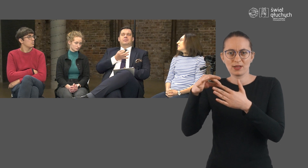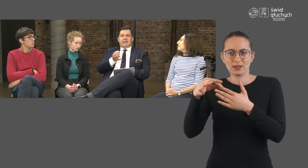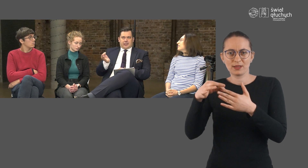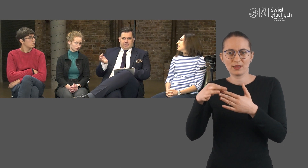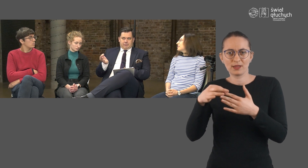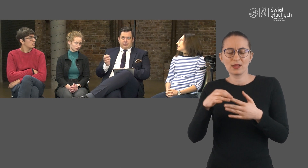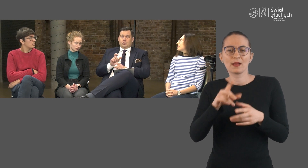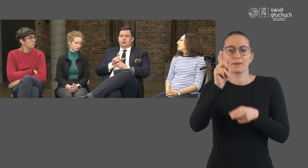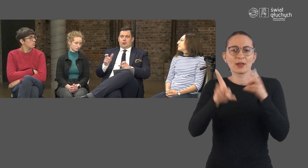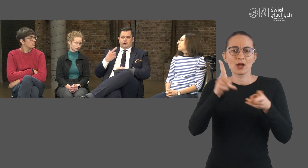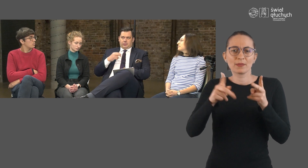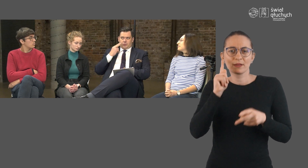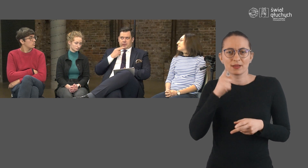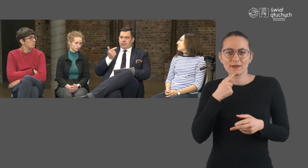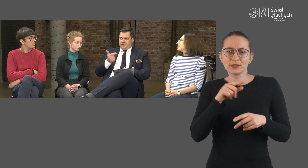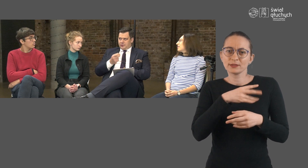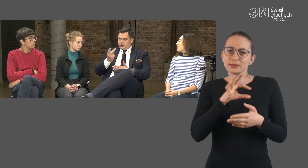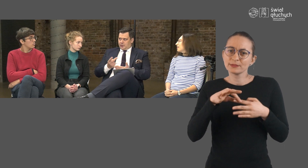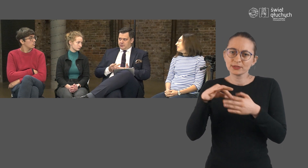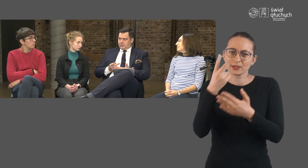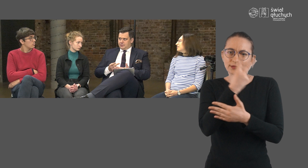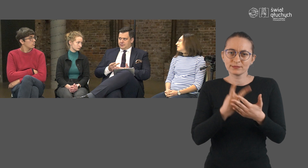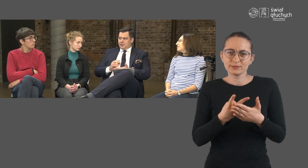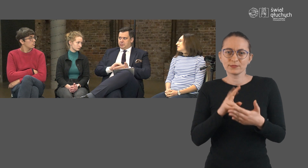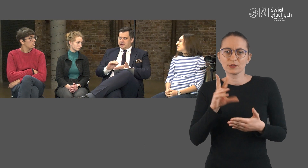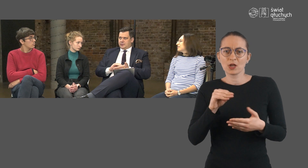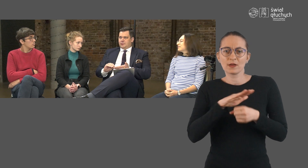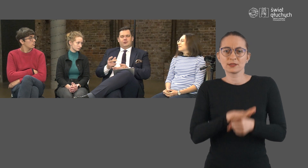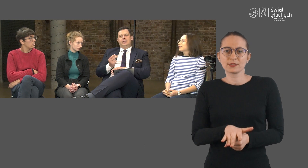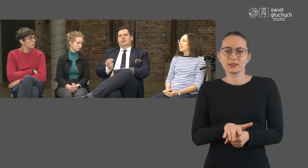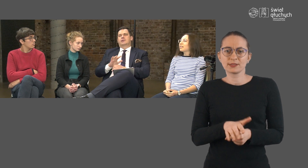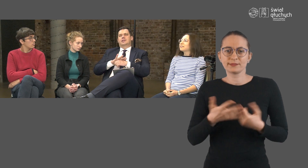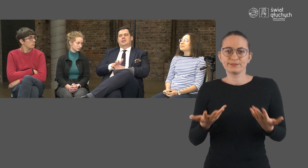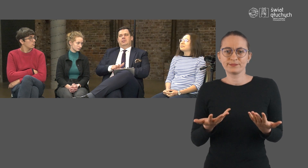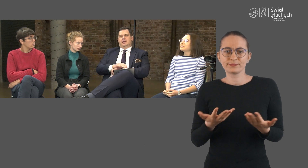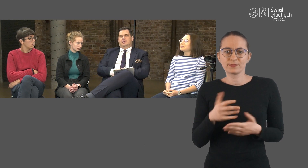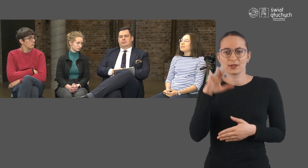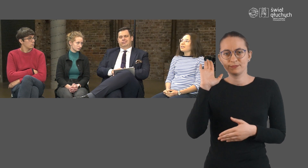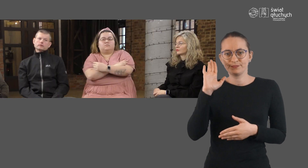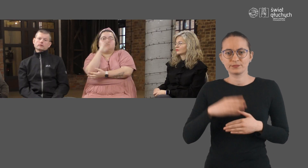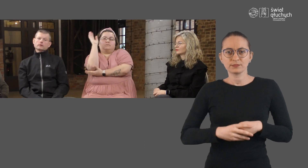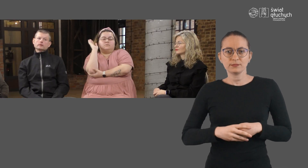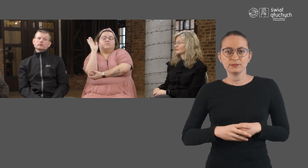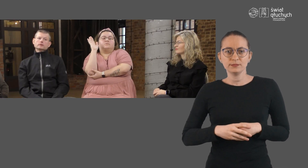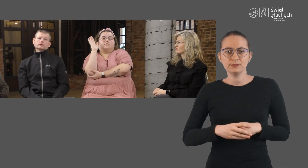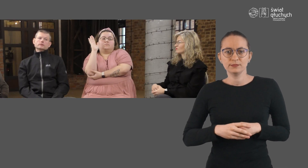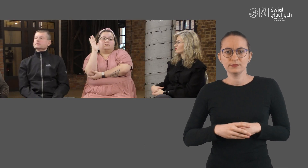No i teraz pytanie, czy osoby głuche powinny czytać, pisać, czy nie? Czy to jest dyskryminacja?